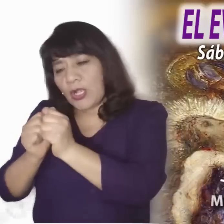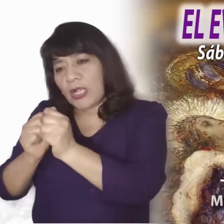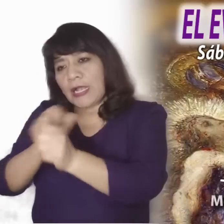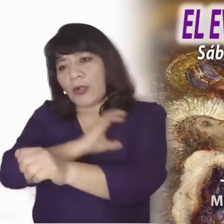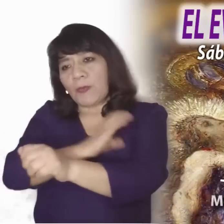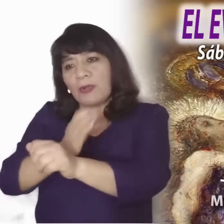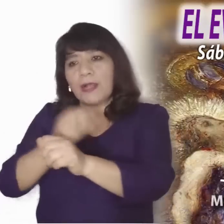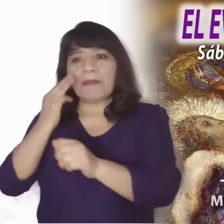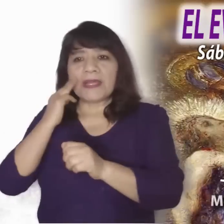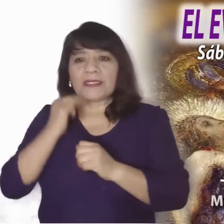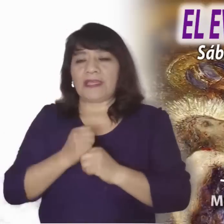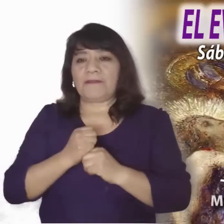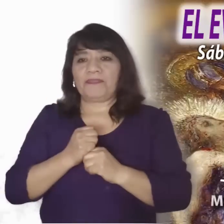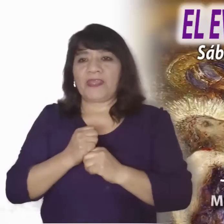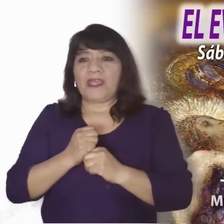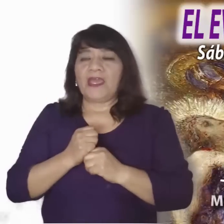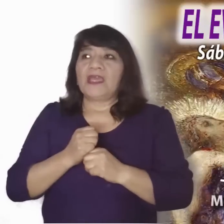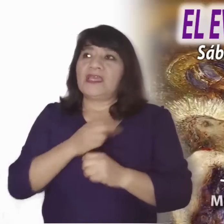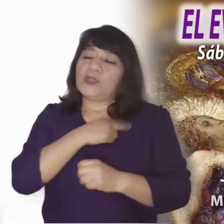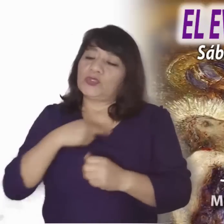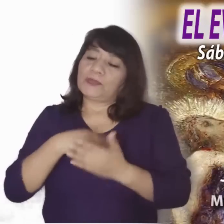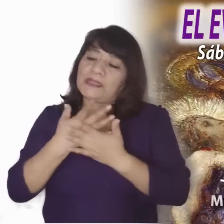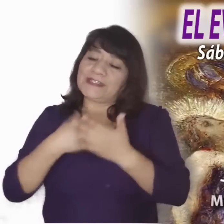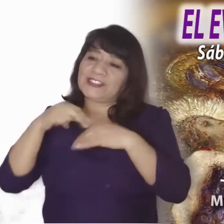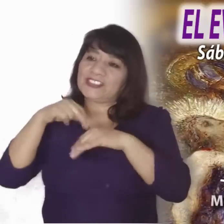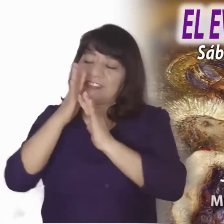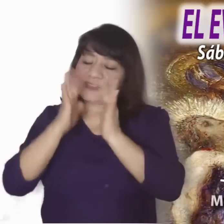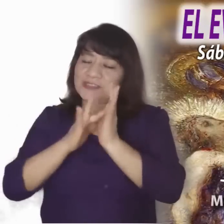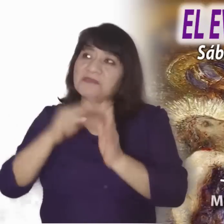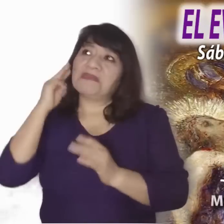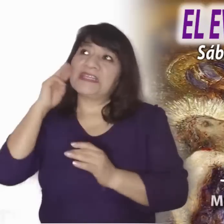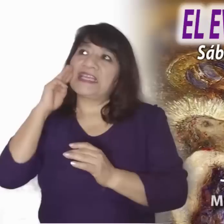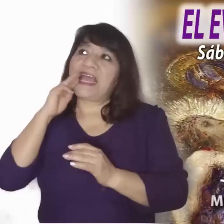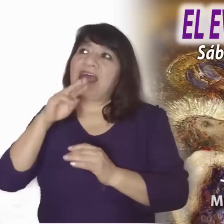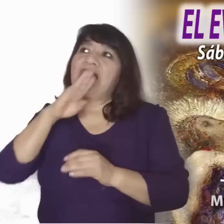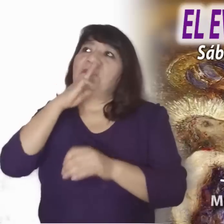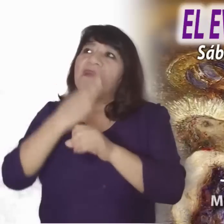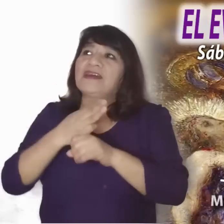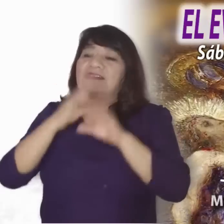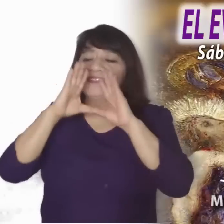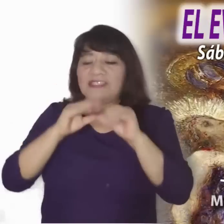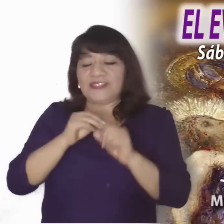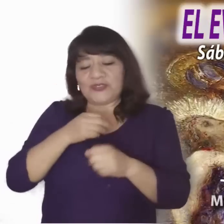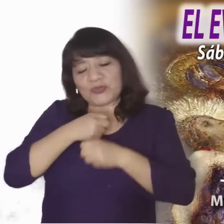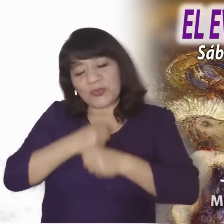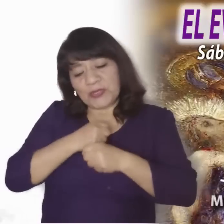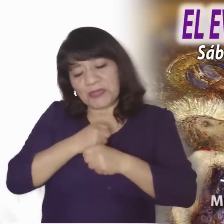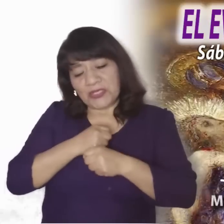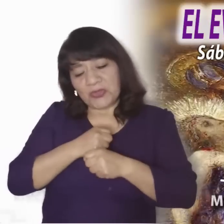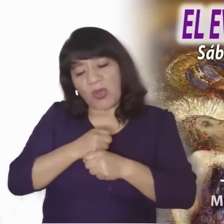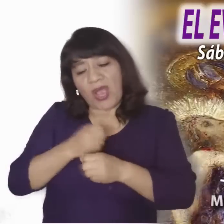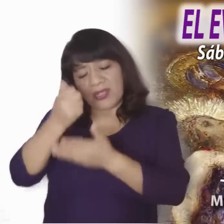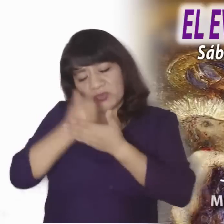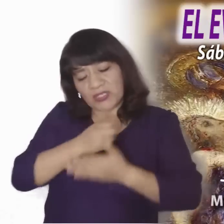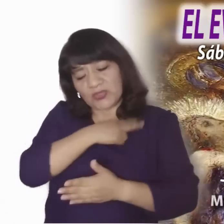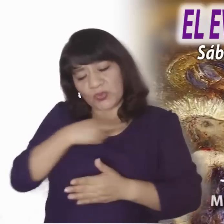espera. María, madre del silencio y del dolor, que podamos estar contigo en